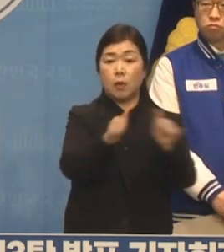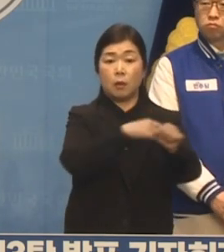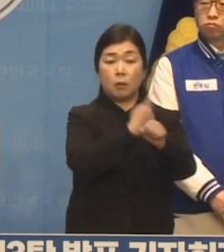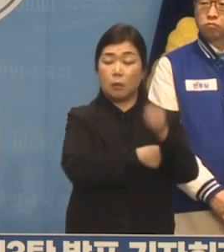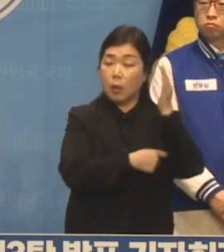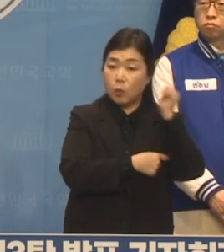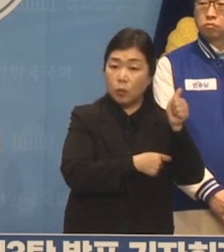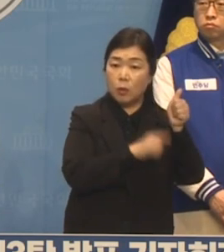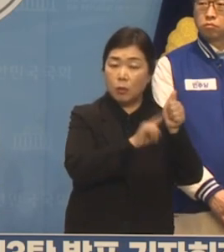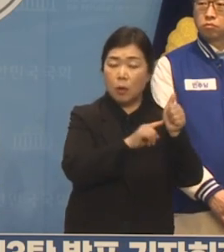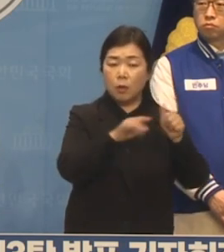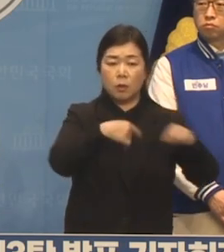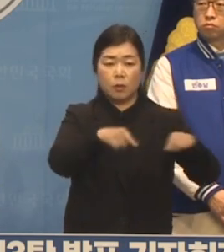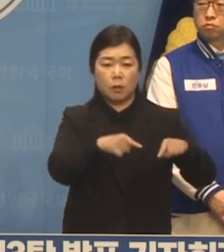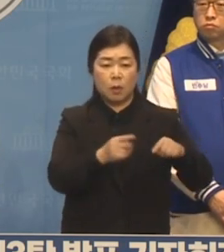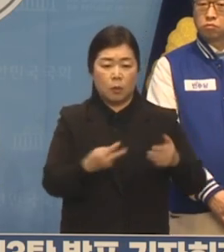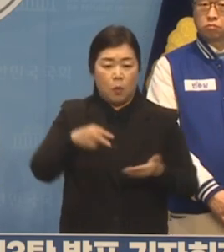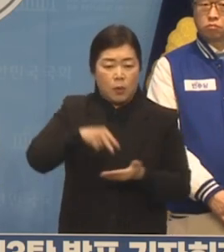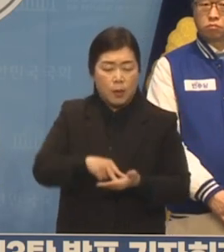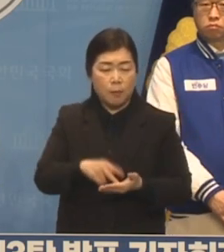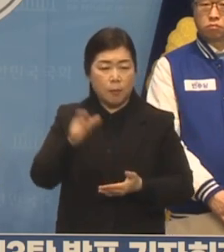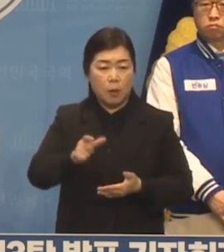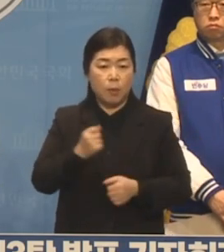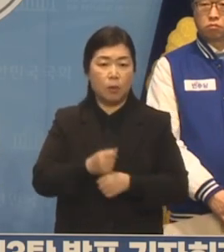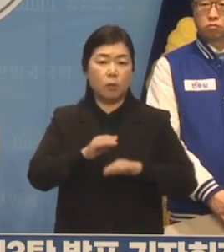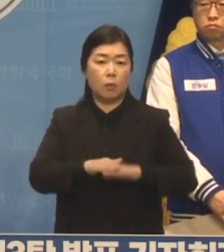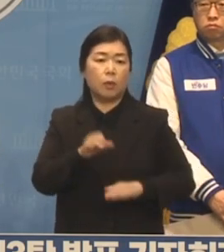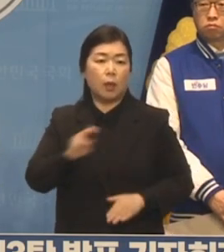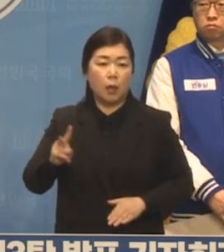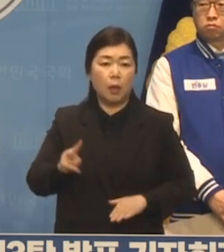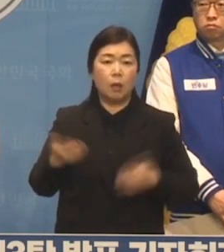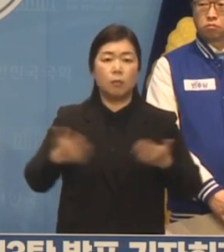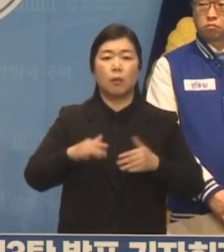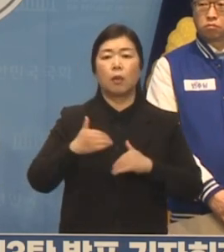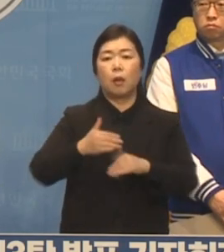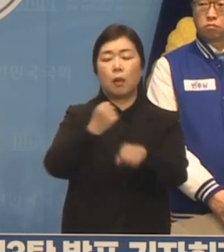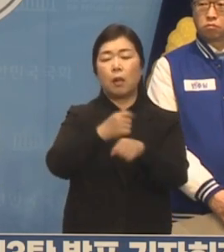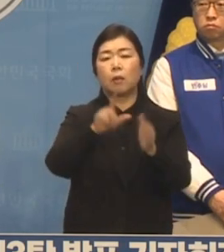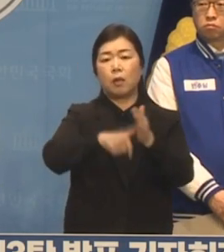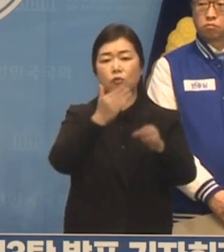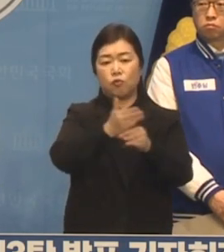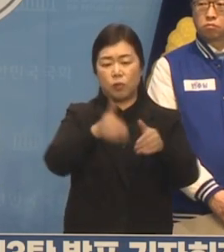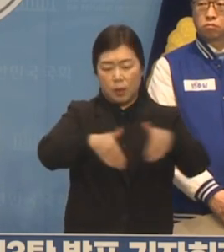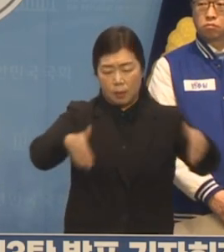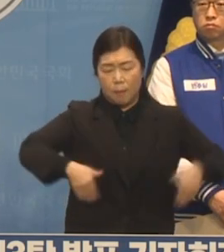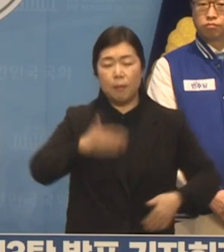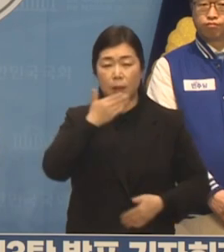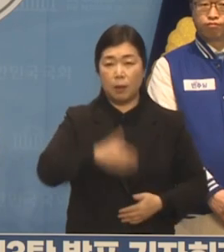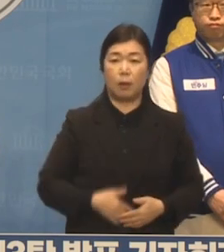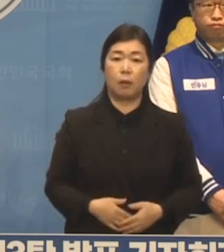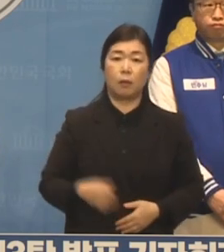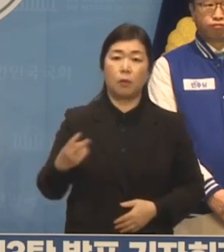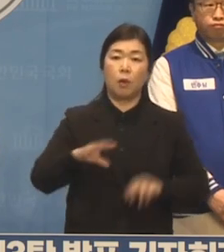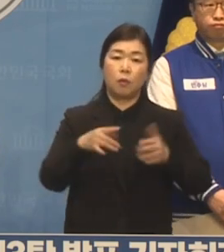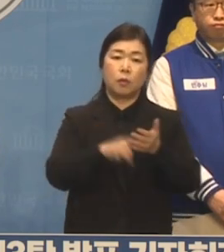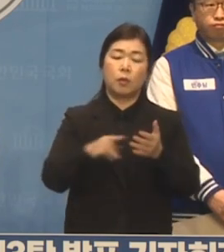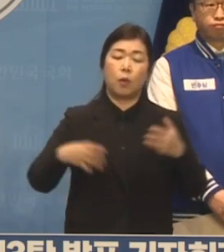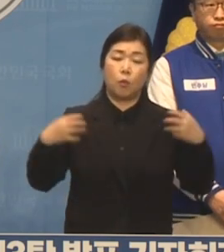정치 권력으로부터 독립성이 강화되어 직무 수행상 중립성을 확보하고 아울러